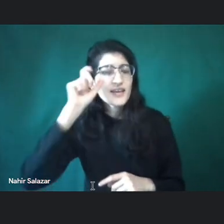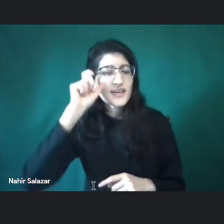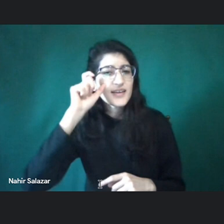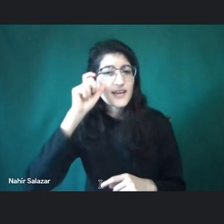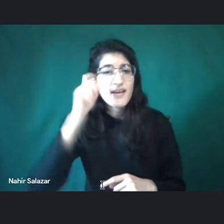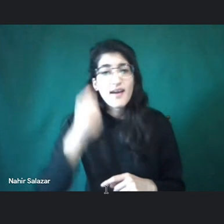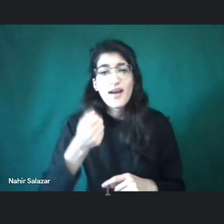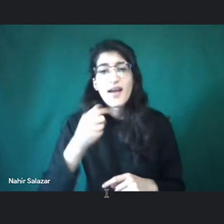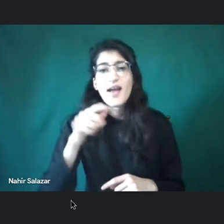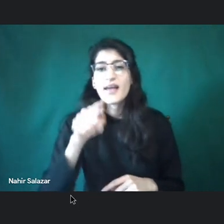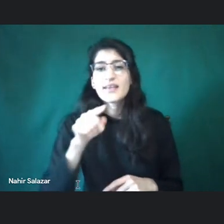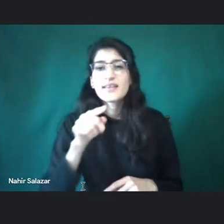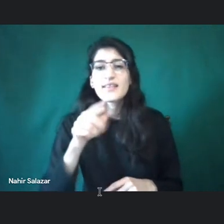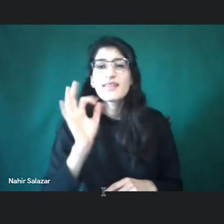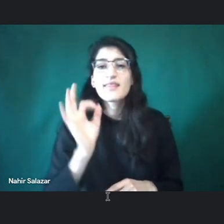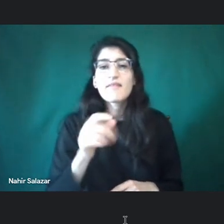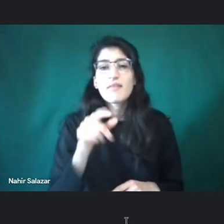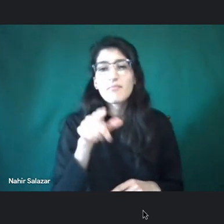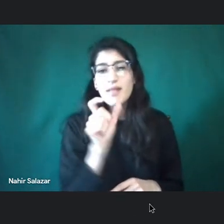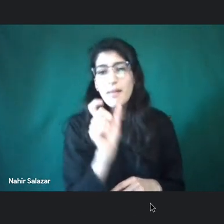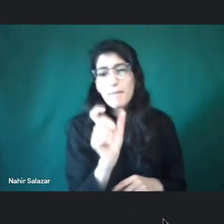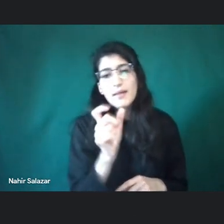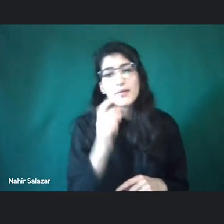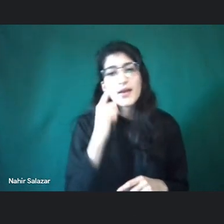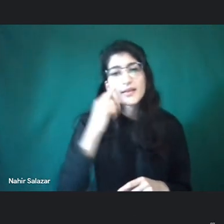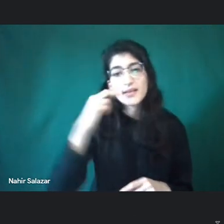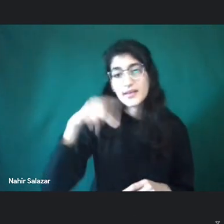Bueno. Bien. ¿Creados por qué?